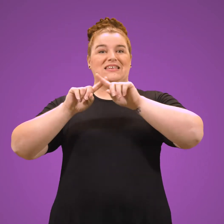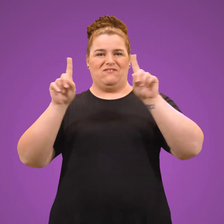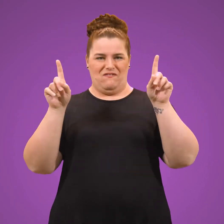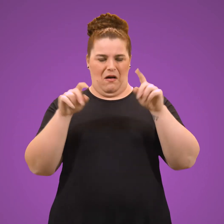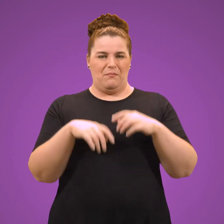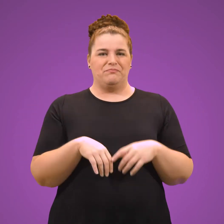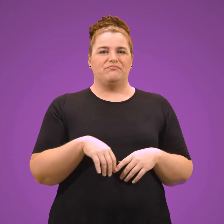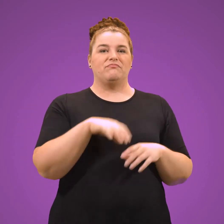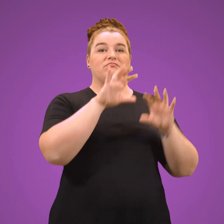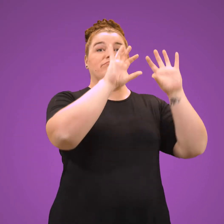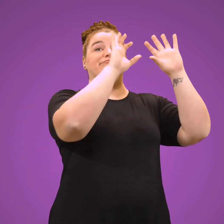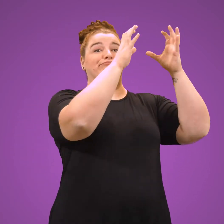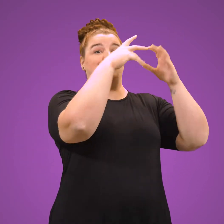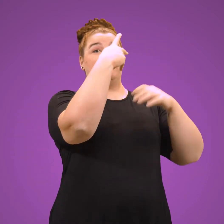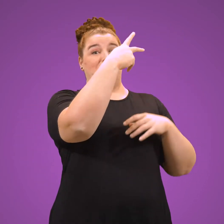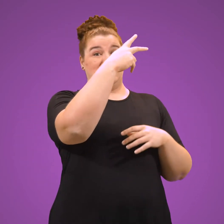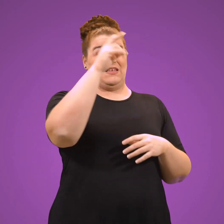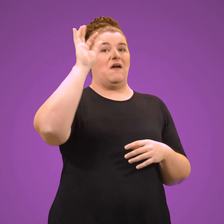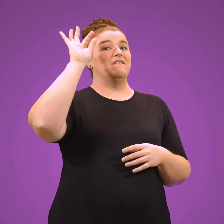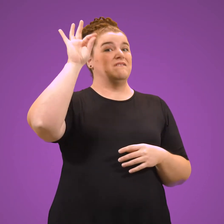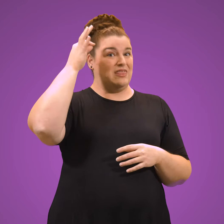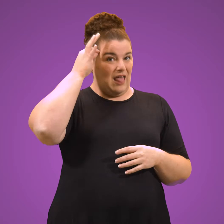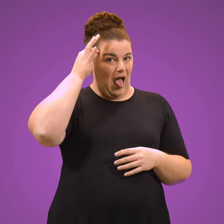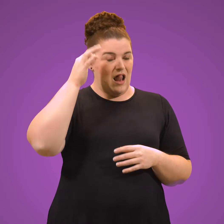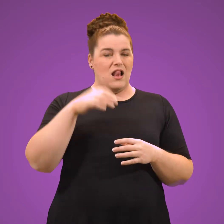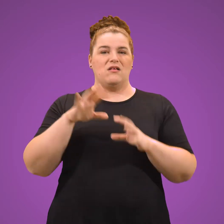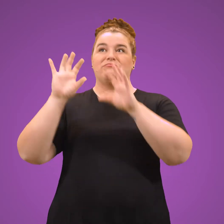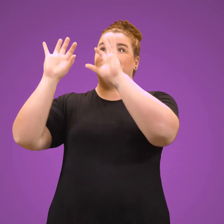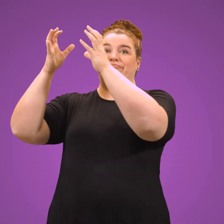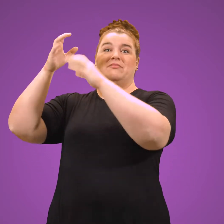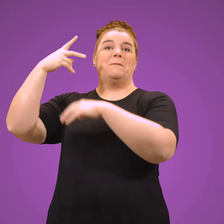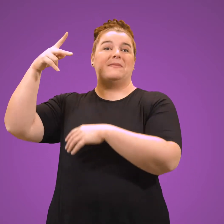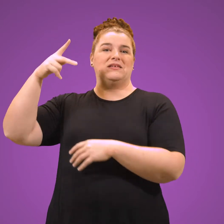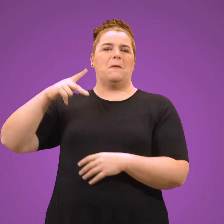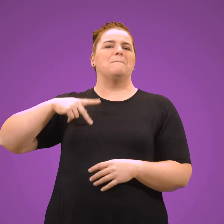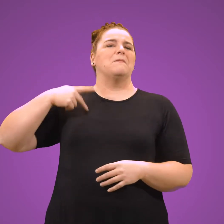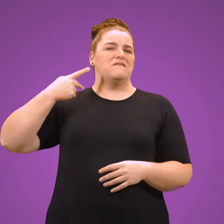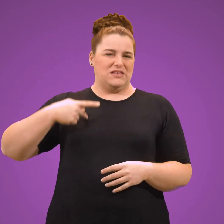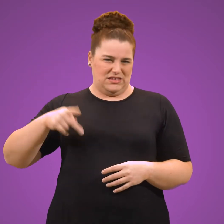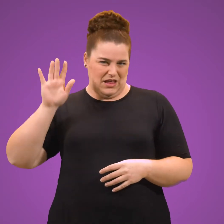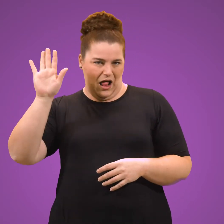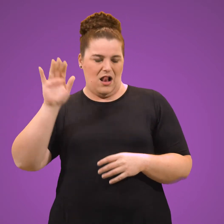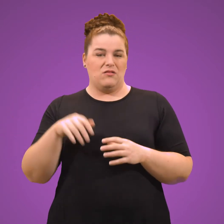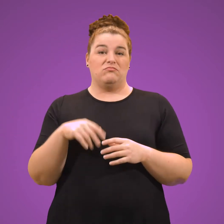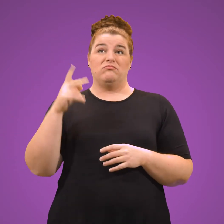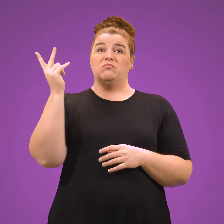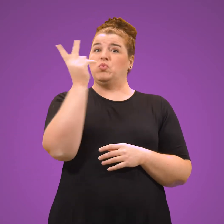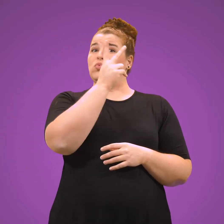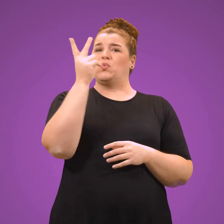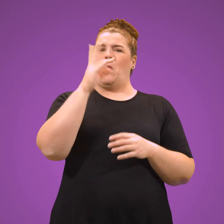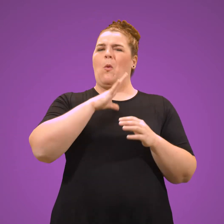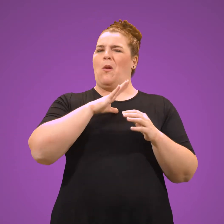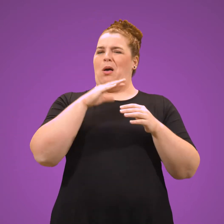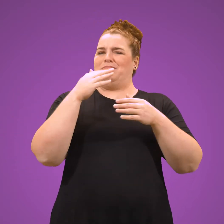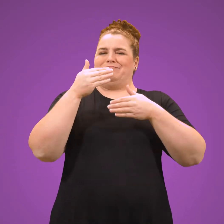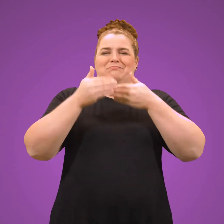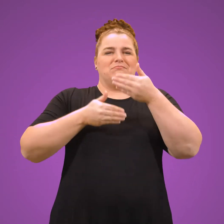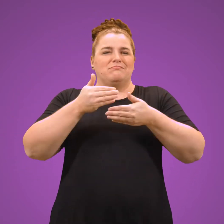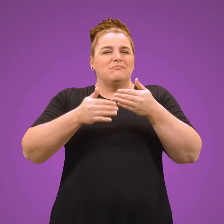Nous avons deux régimes différents ici au Québec. Le gouvernement du Québec a adopté des règles de base pour calculer le